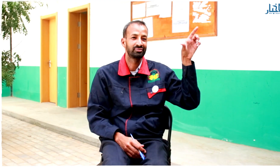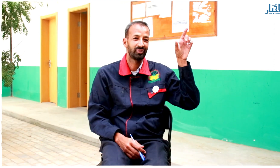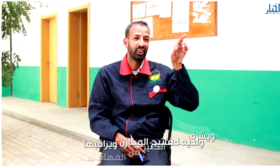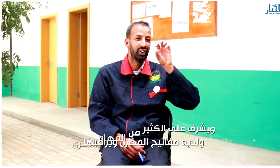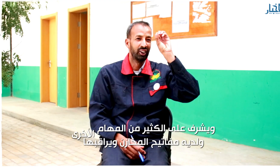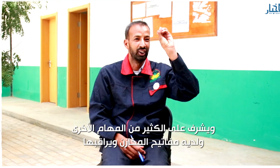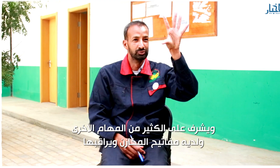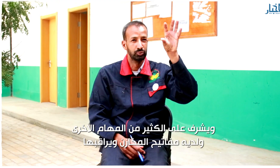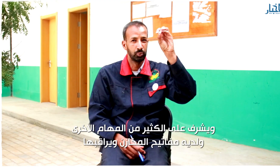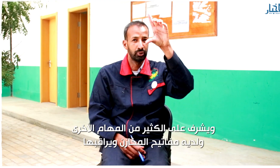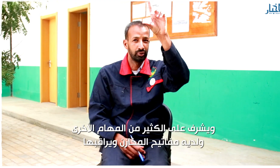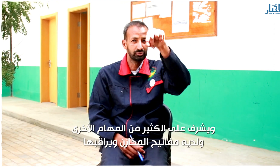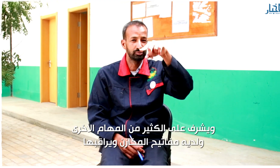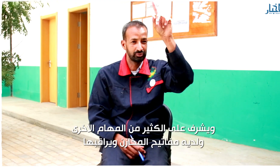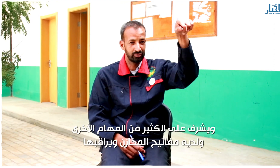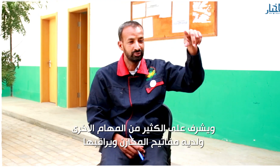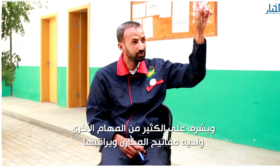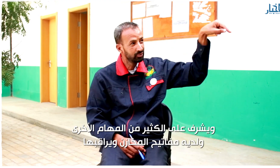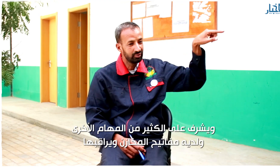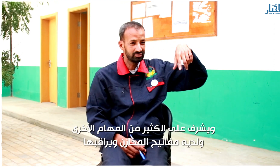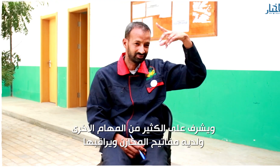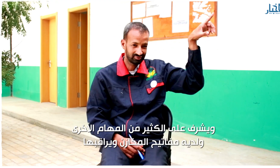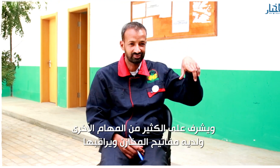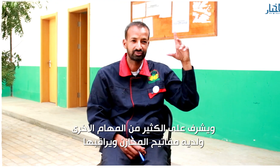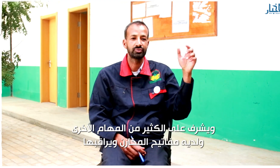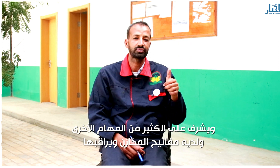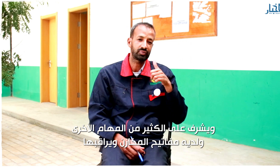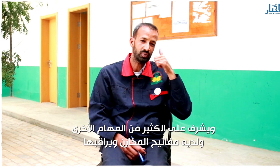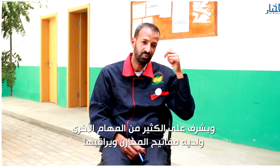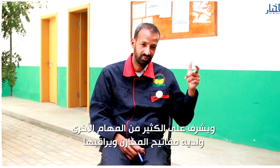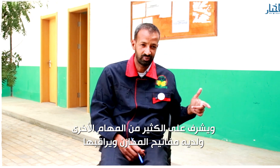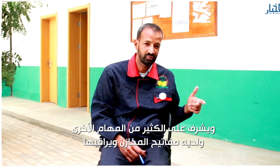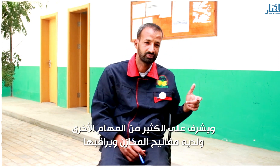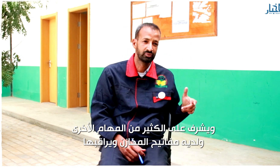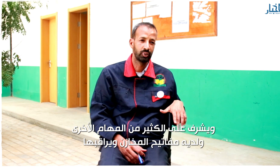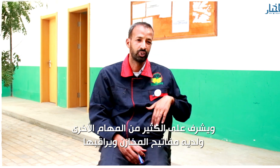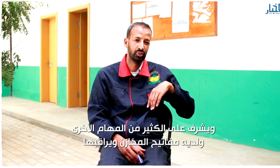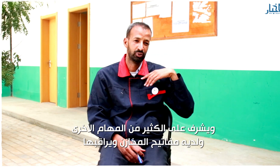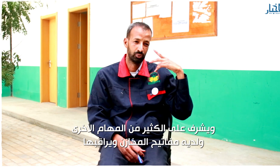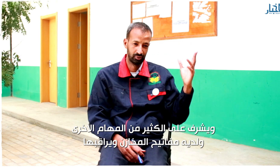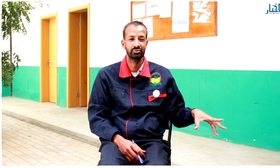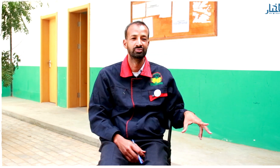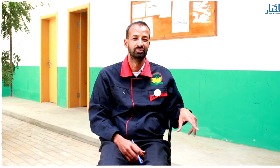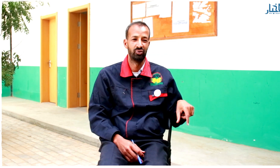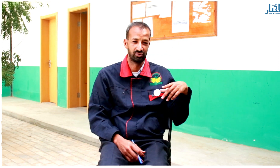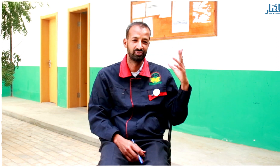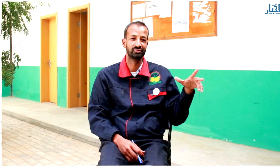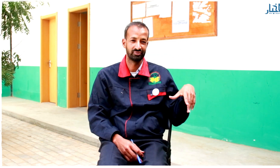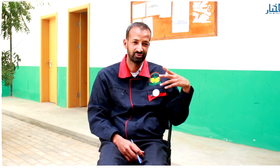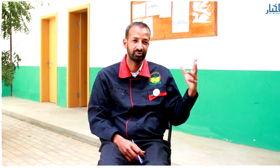ياسر المسائل هون بالاداره هو اللي والعرب هش في بركه منزلات في دايوخه وكم واقف كم يقبل وفاتي عنده